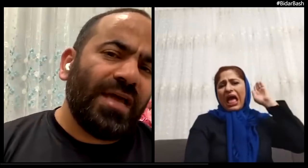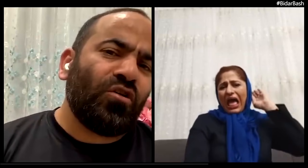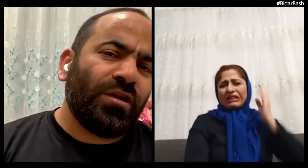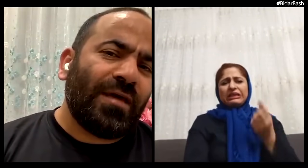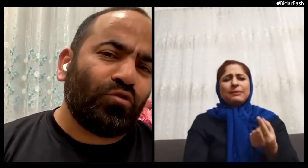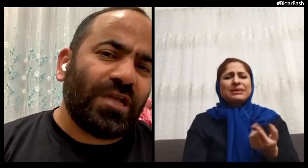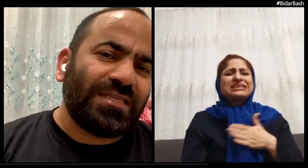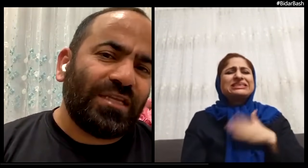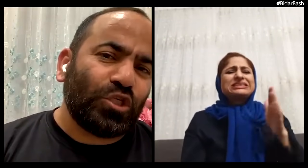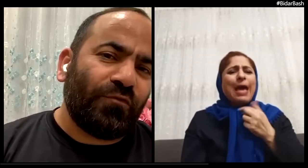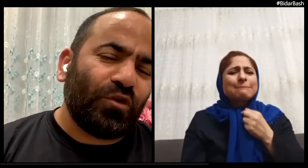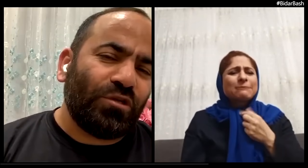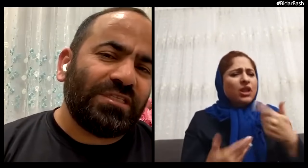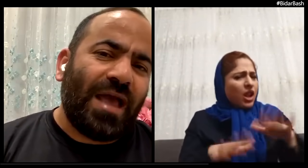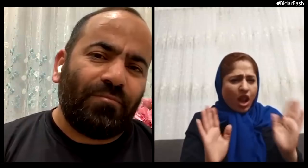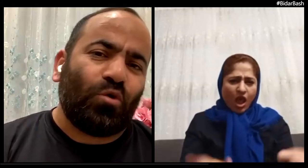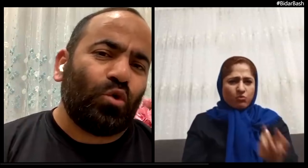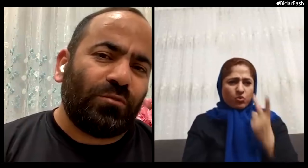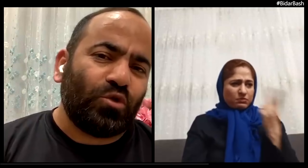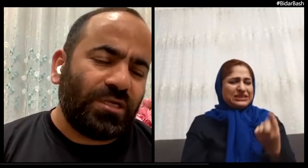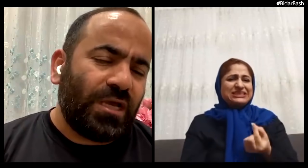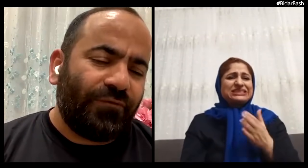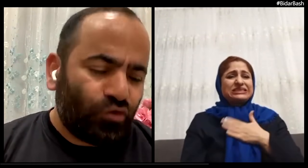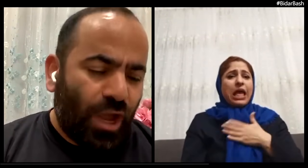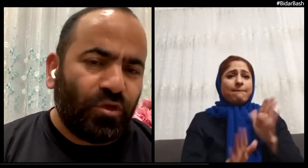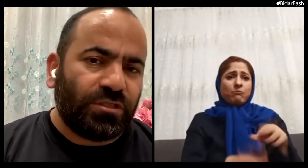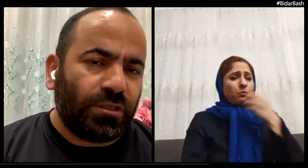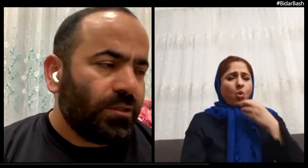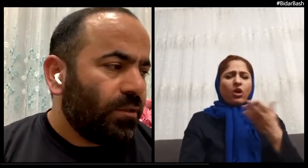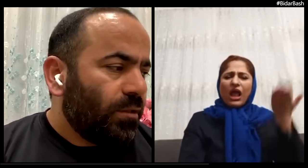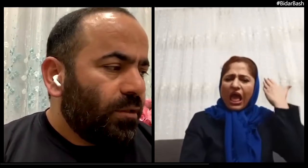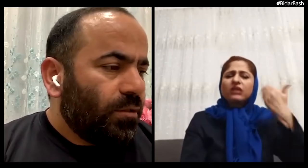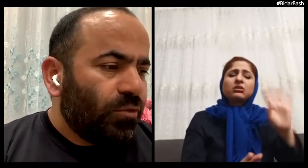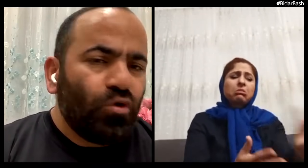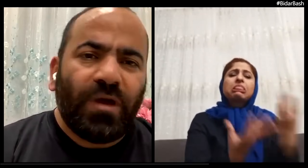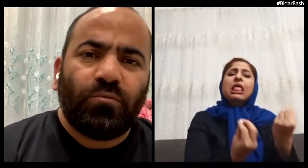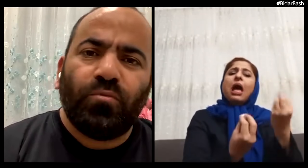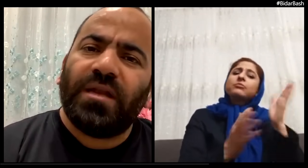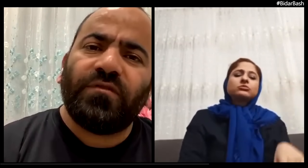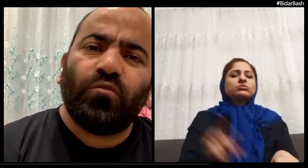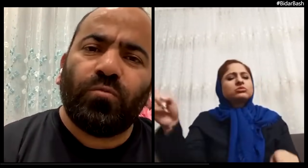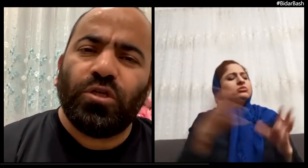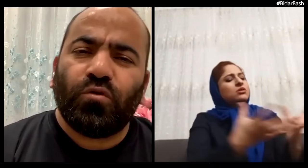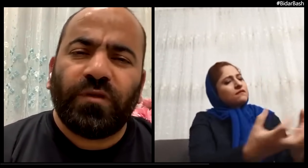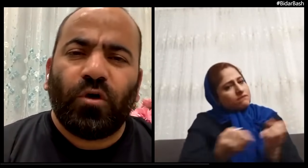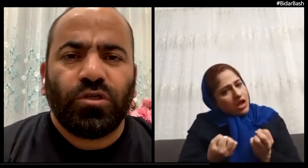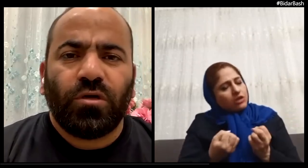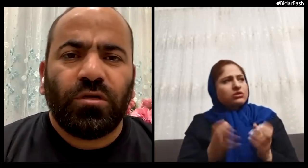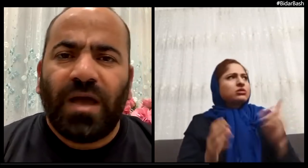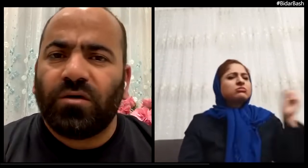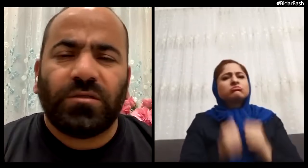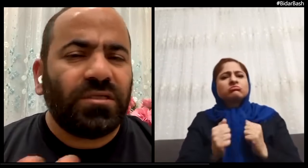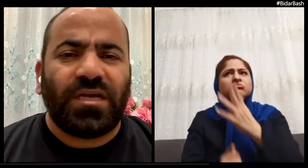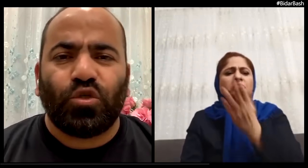اینا در کار نبود که اصلا شما فکر کنی سم میخورده بشه از این حرفا، تمیز دیگه. میگه اومد بیرون، من رفتم دنبالش گفتم حاج